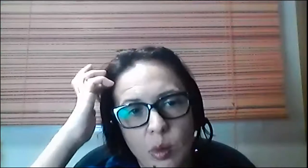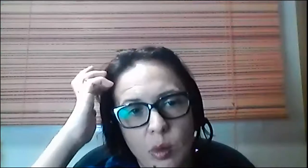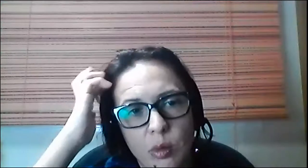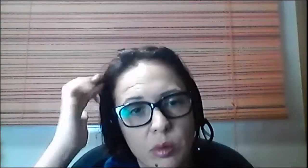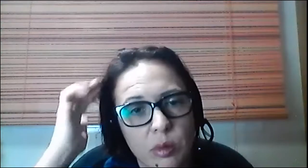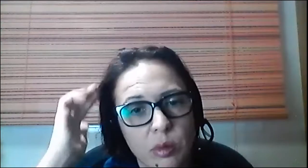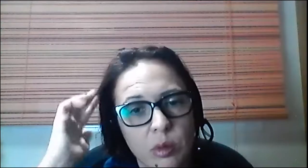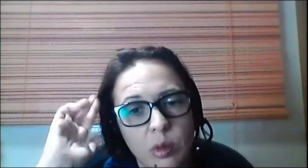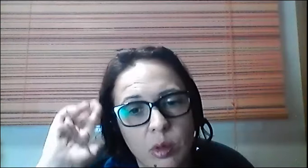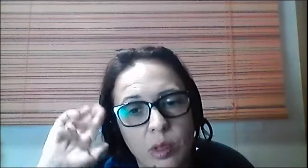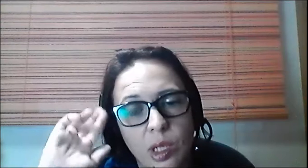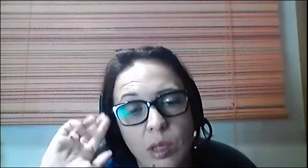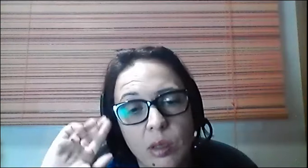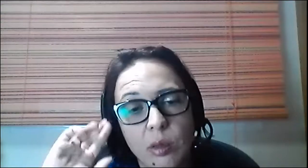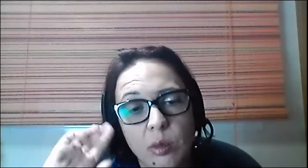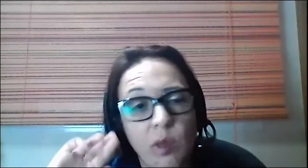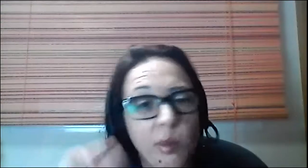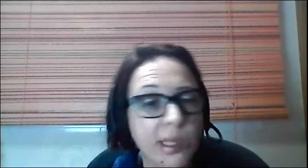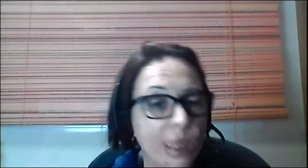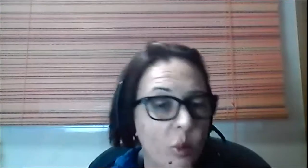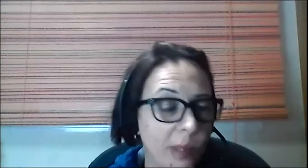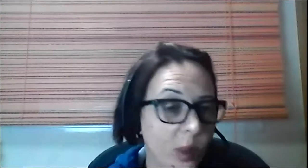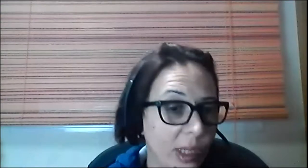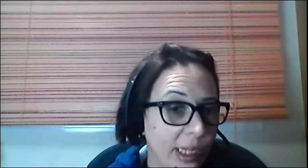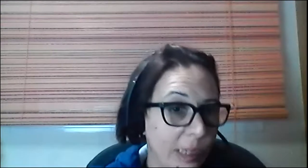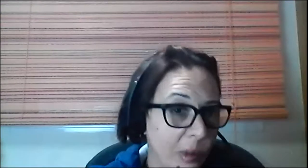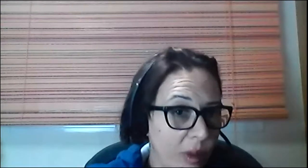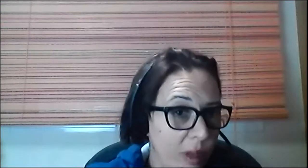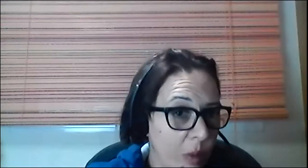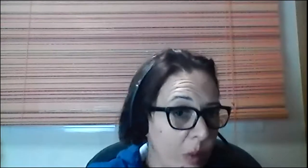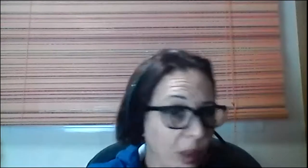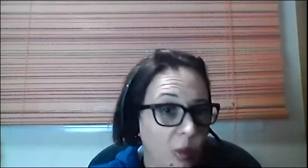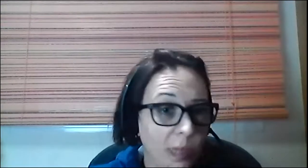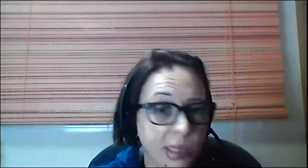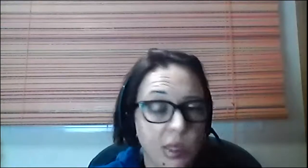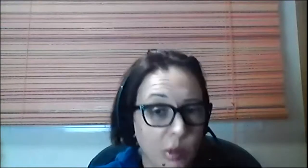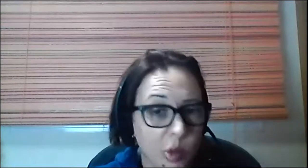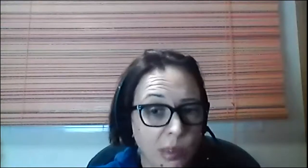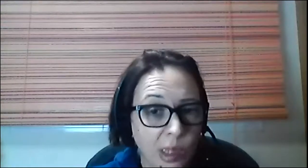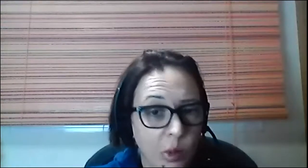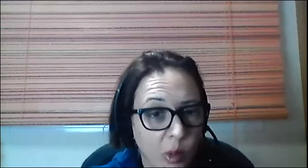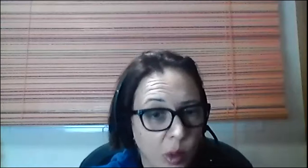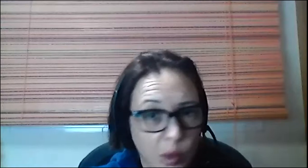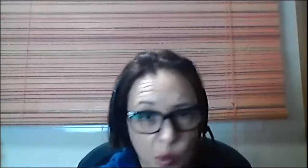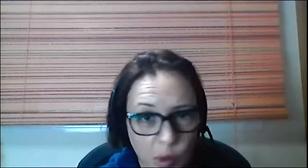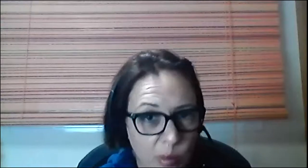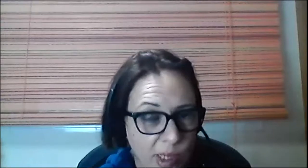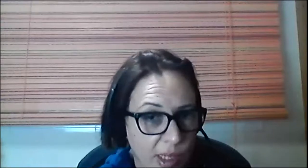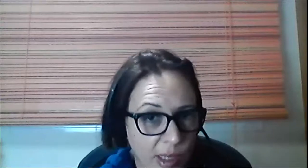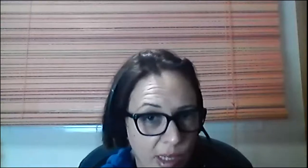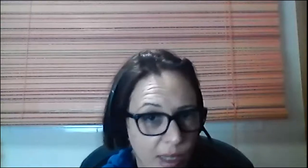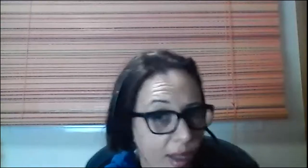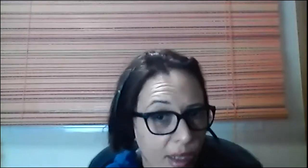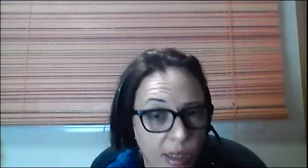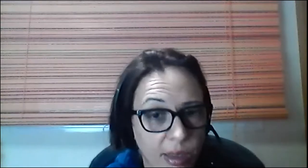acuerdo con Tere. De otra forma, si alguna persona quiere profundizar un poquito más en lo que hemos comentado, yo no tengo ningún